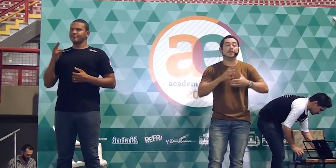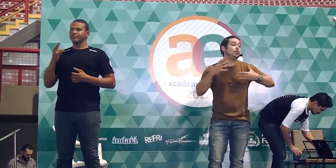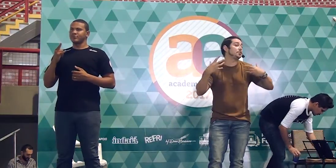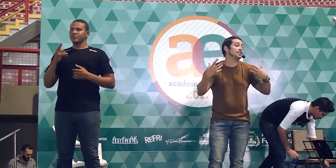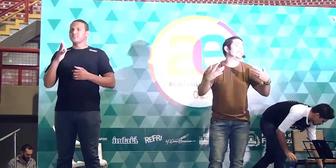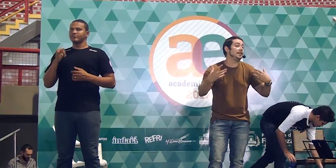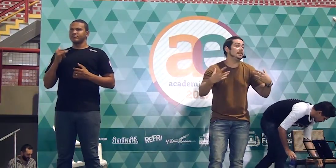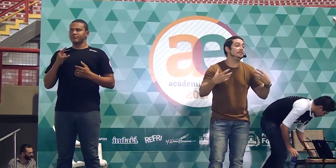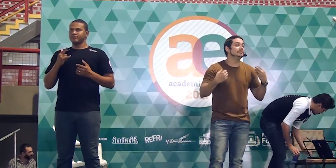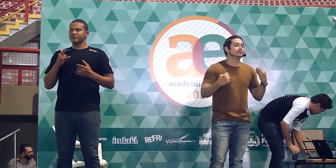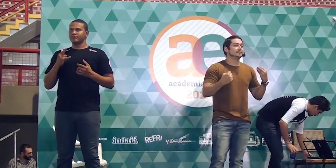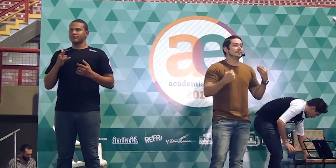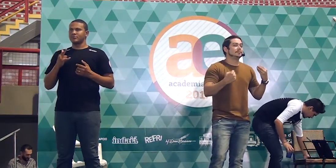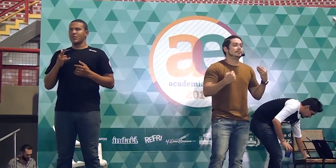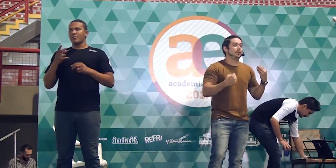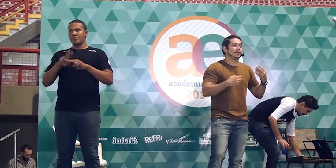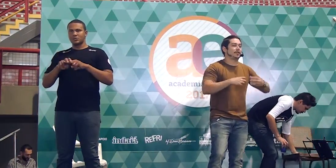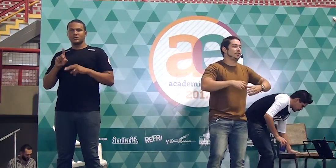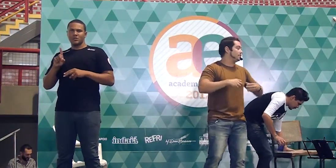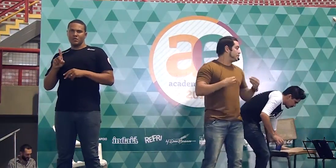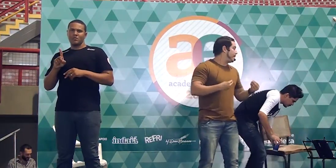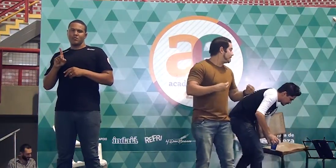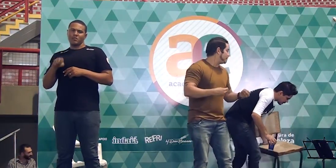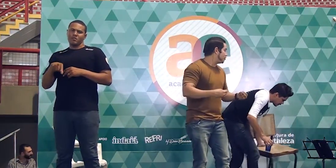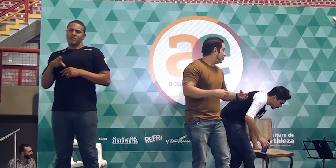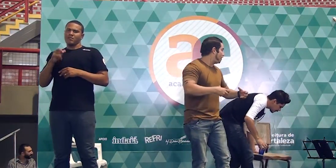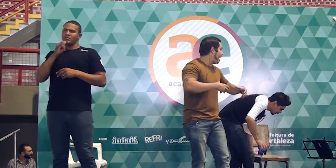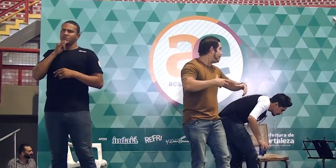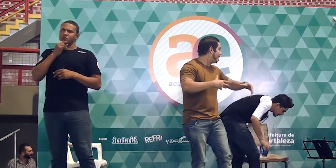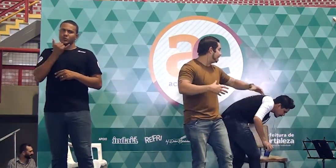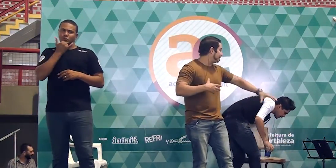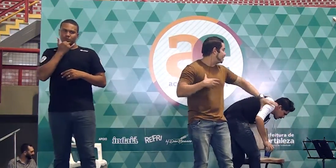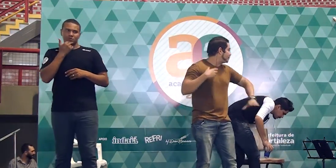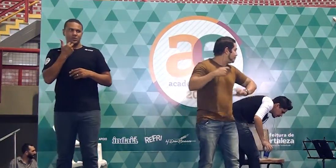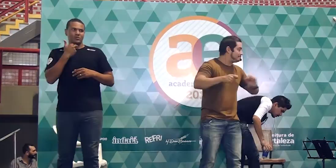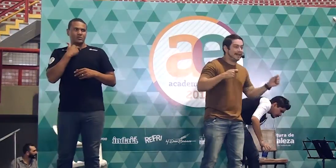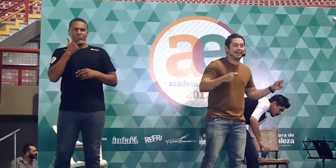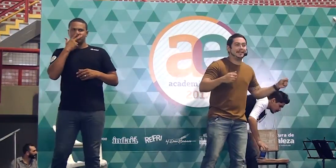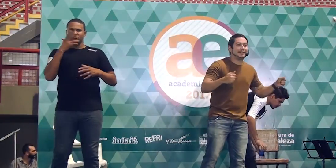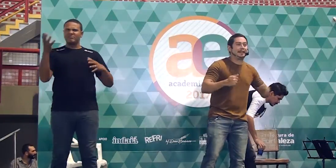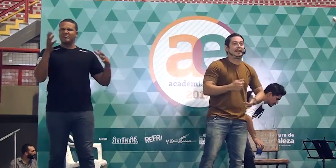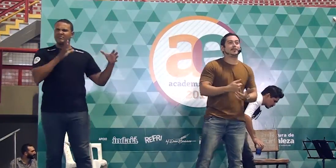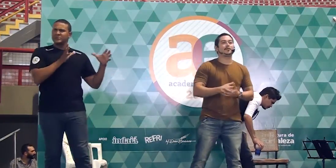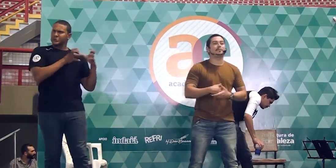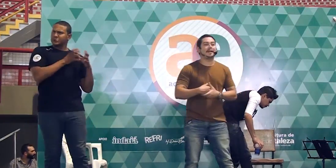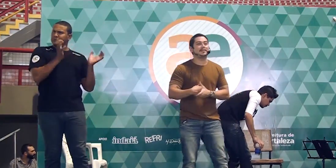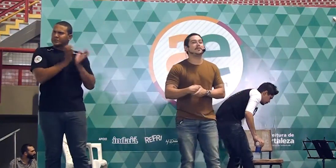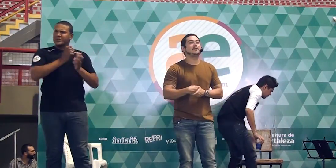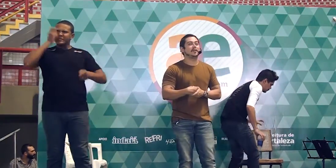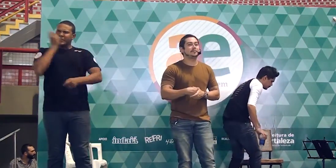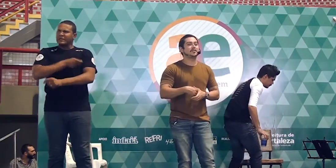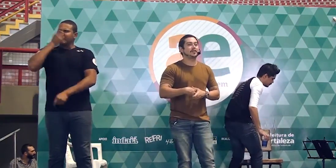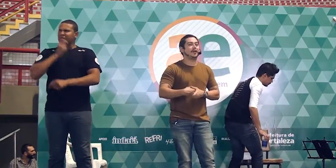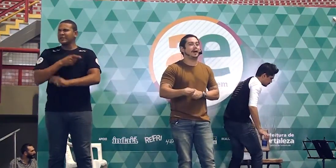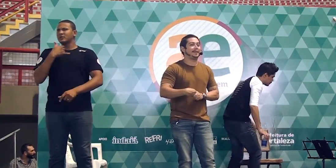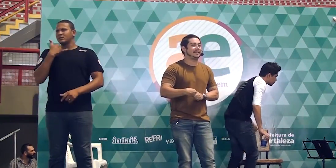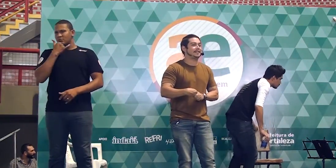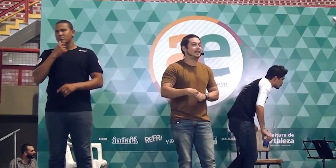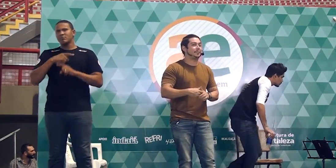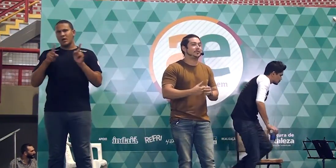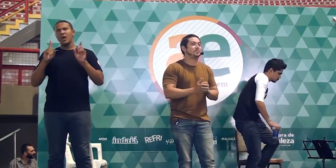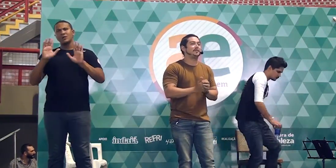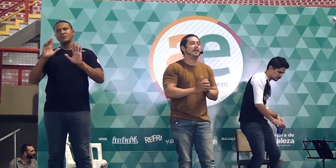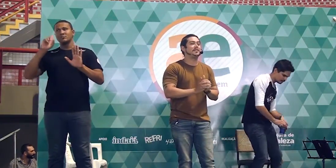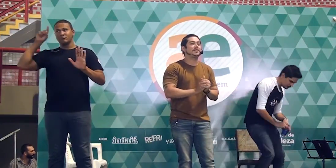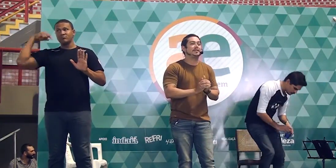tá? Não consegui, por uma questão de espaço, a gente colocar a banda aqui com bateria, aquele negócio todo, mas nós vamos desenrolar para